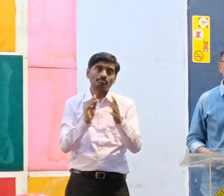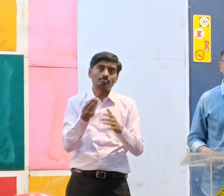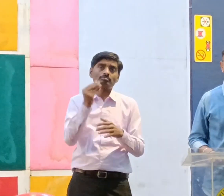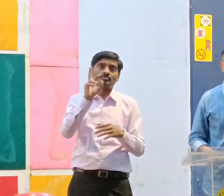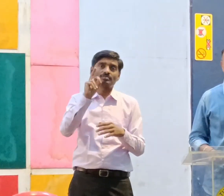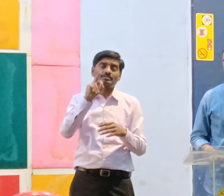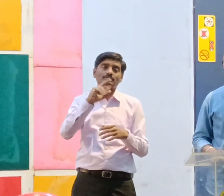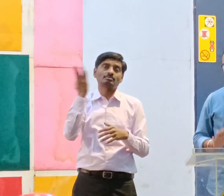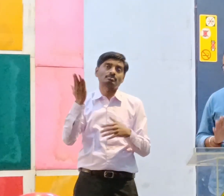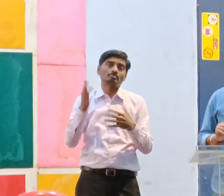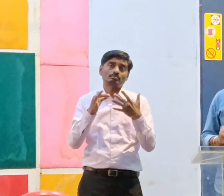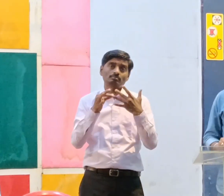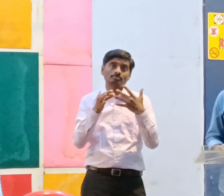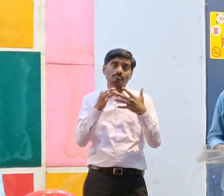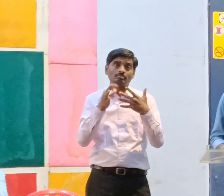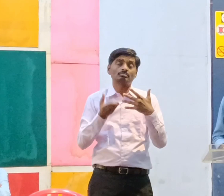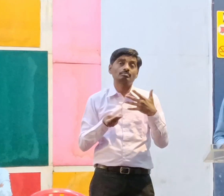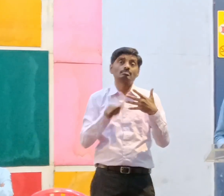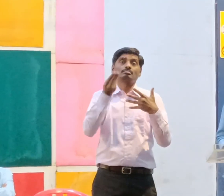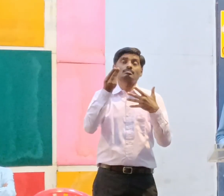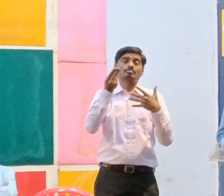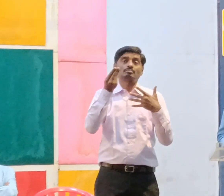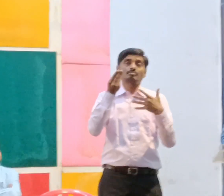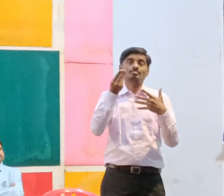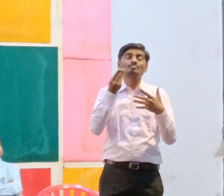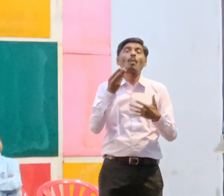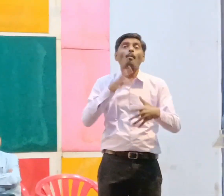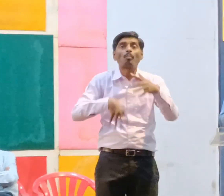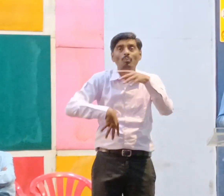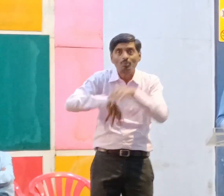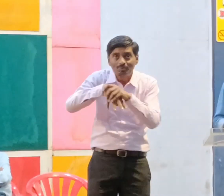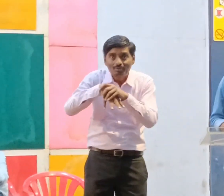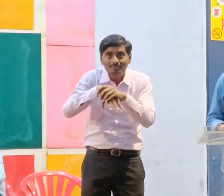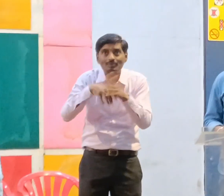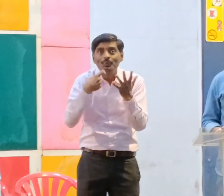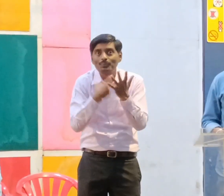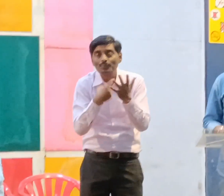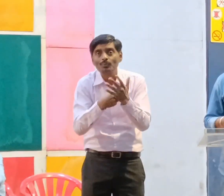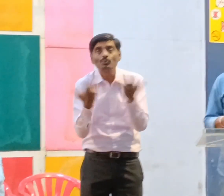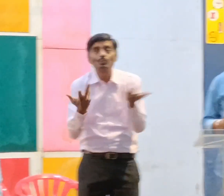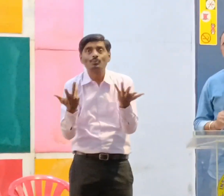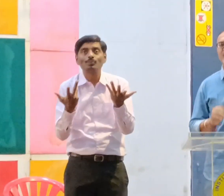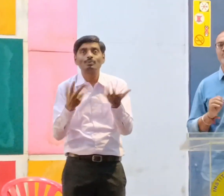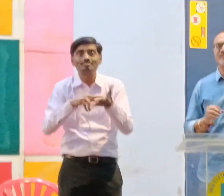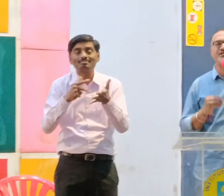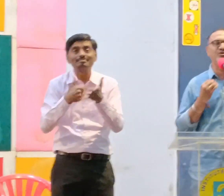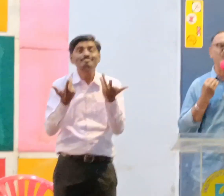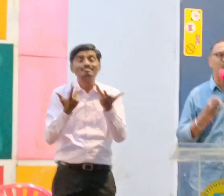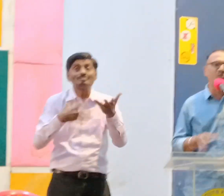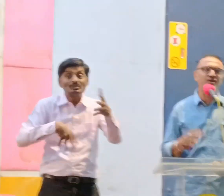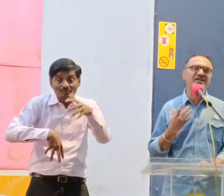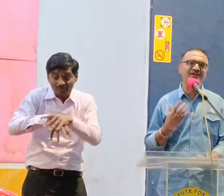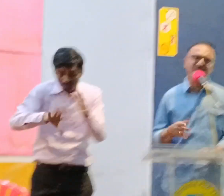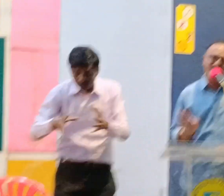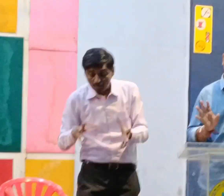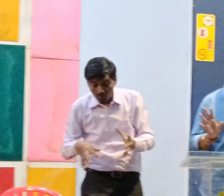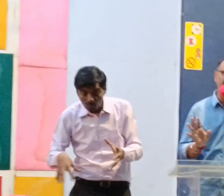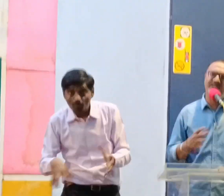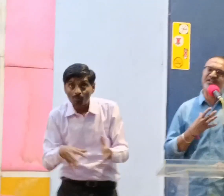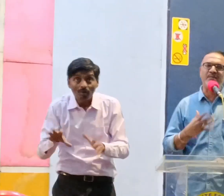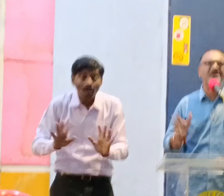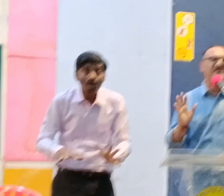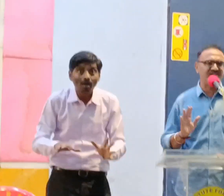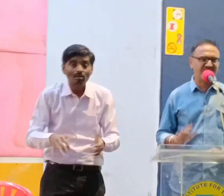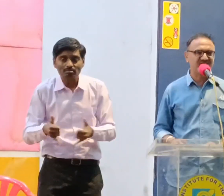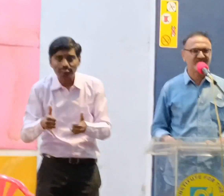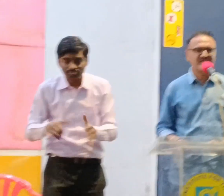જશે. ફૂટબોલનો એવો નિયમ છે કે સારો ખેલાડી એ કહેવાય કે જે તમારી પાસે દડો હોય કે ન હોય